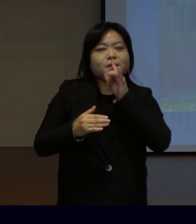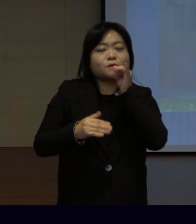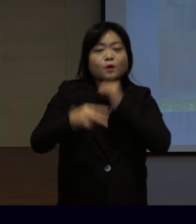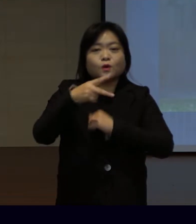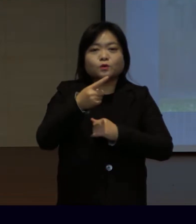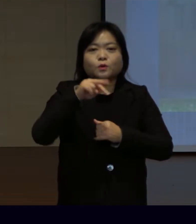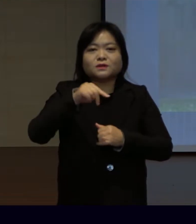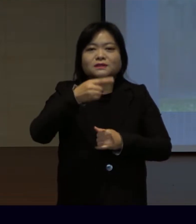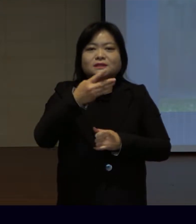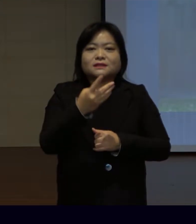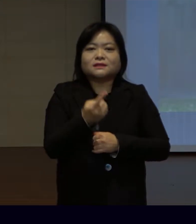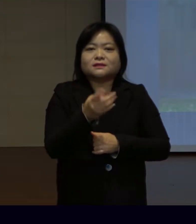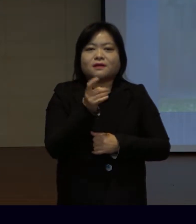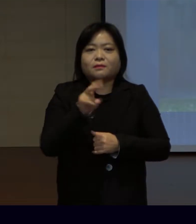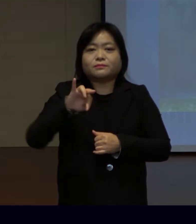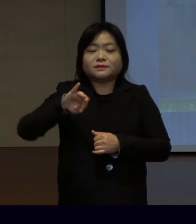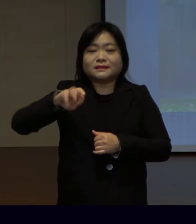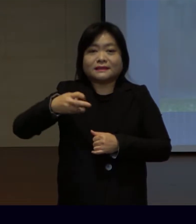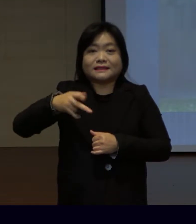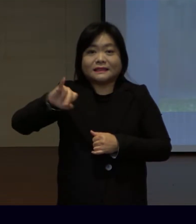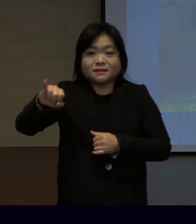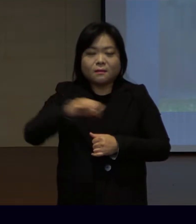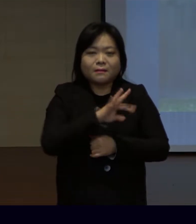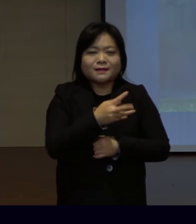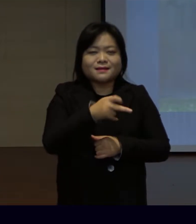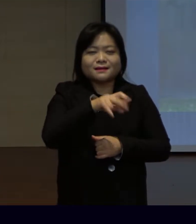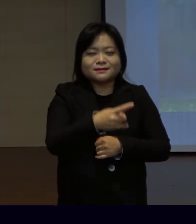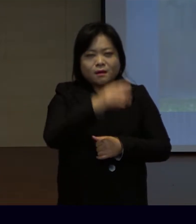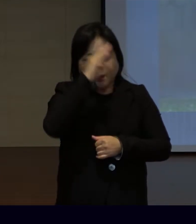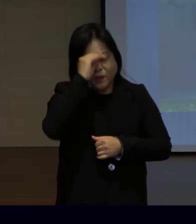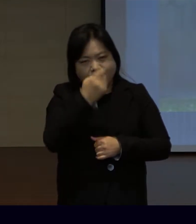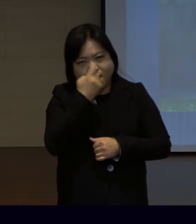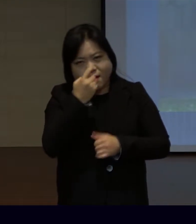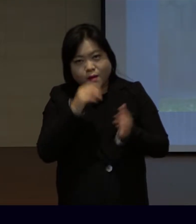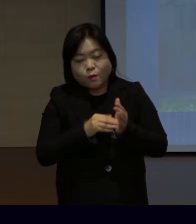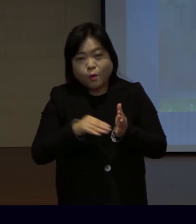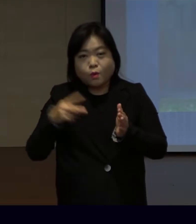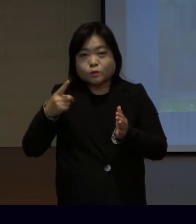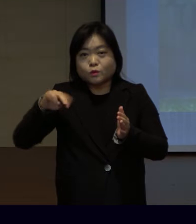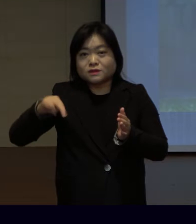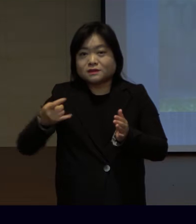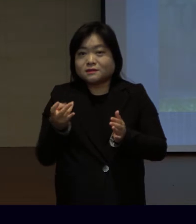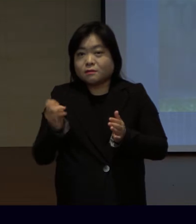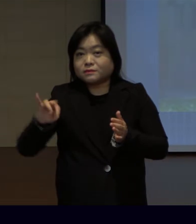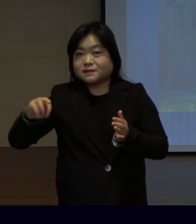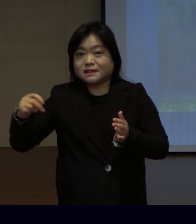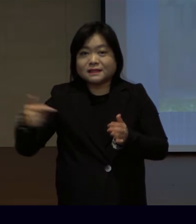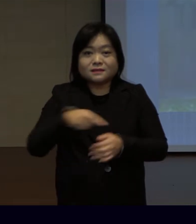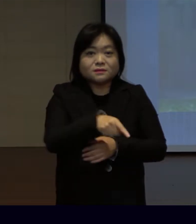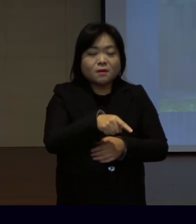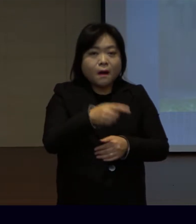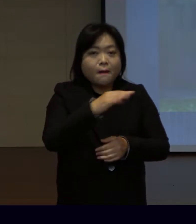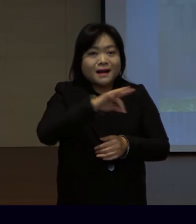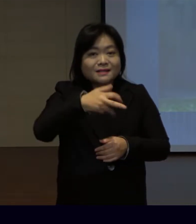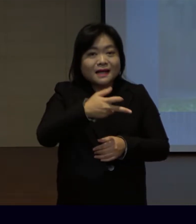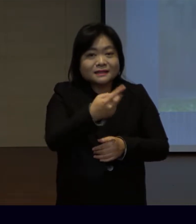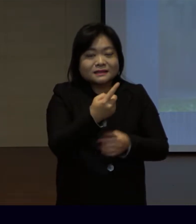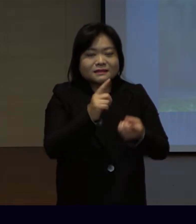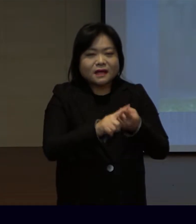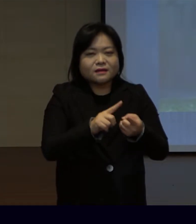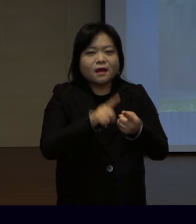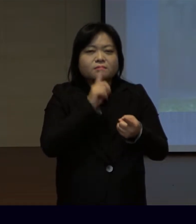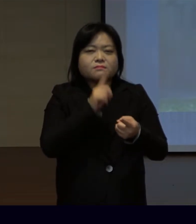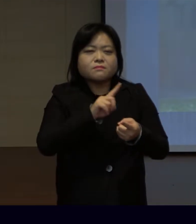도스토옙스키는 발자크가 모델이었고 실제로 자신의 문학 생활을 발자크를 번역하는 것으로 시작을 했습니다. 그리고